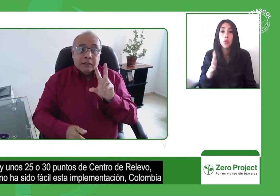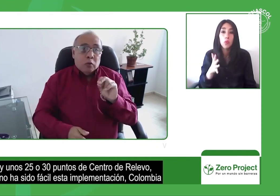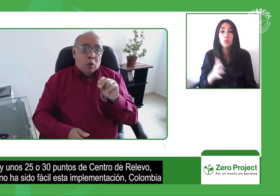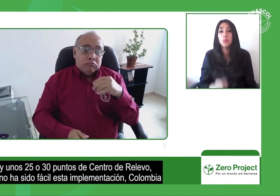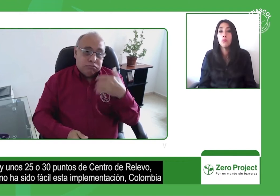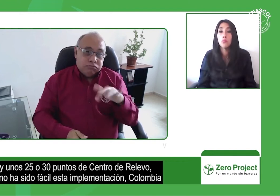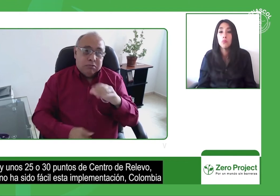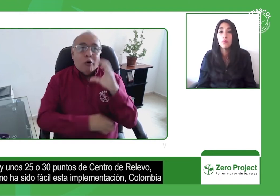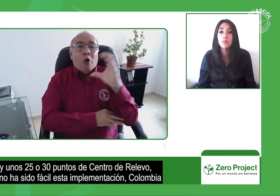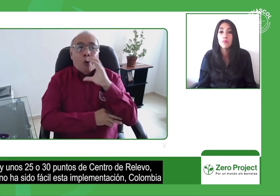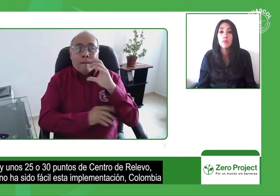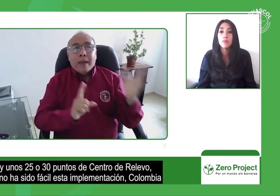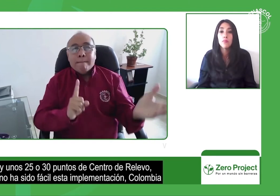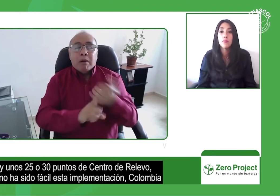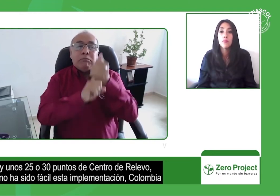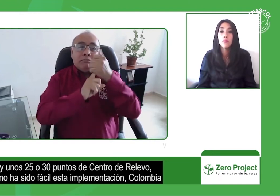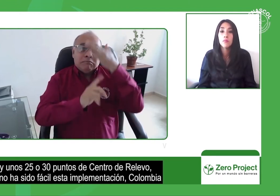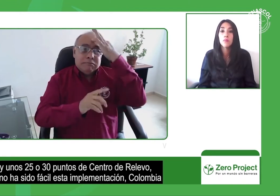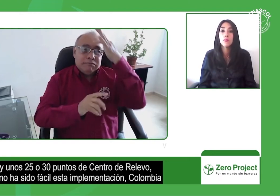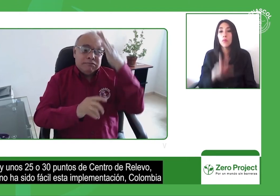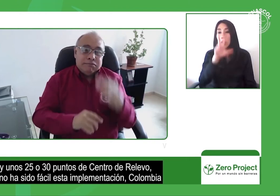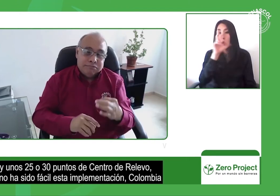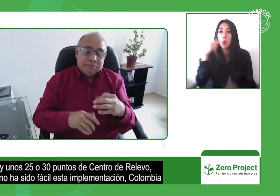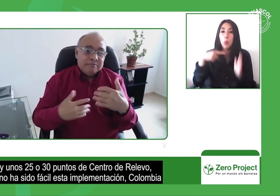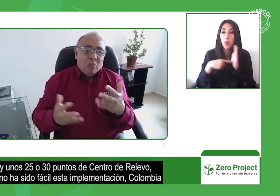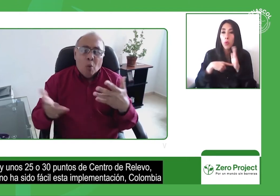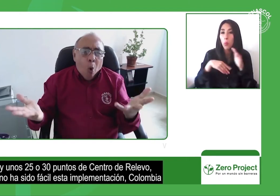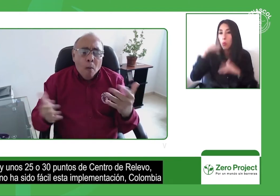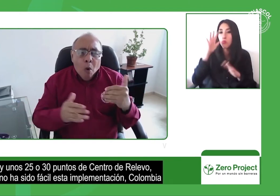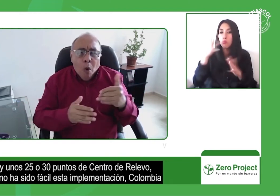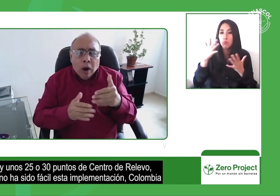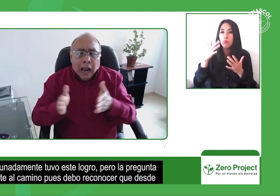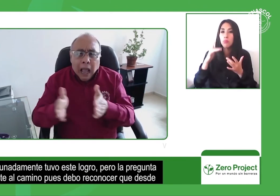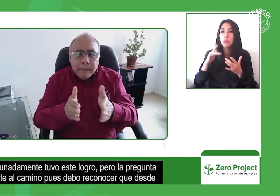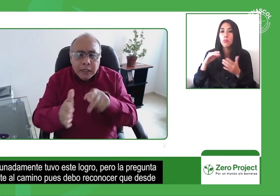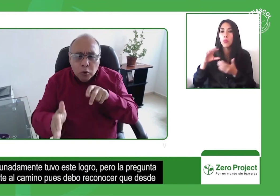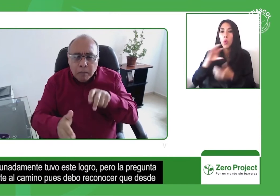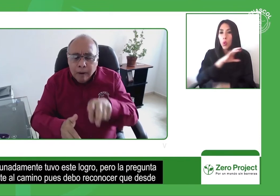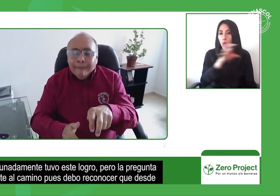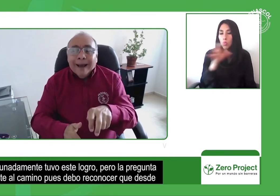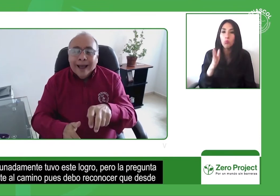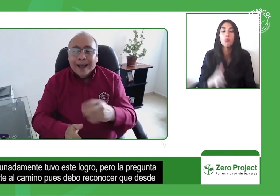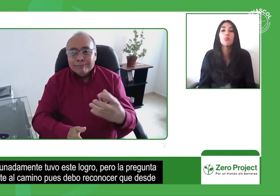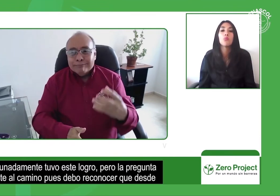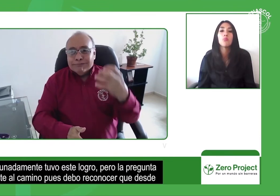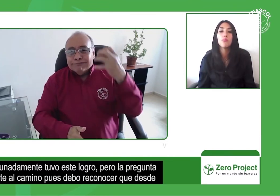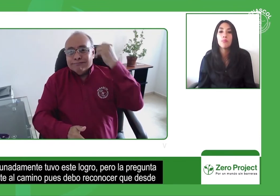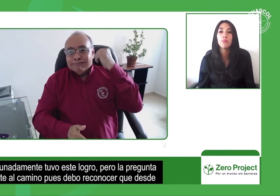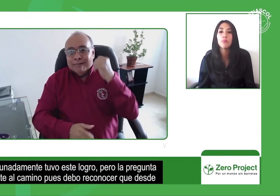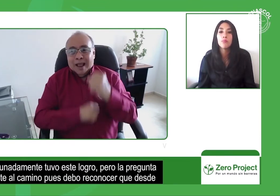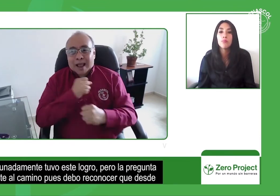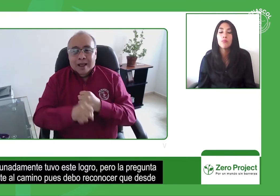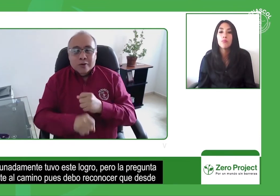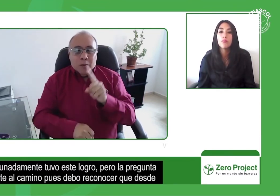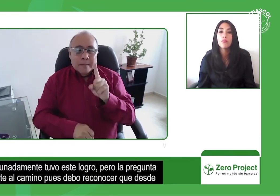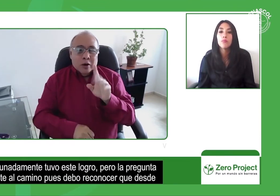Relevo, pero no ha sido fácil esta implementación. Colombia, afortunadamente, tuvo este logro, pero